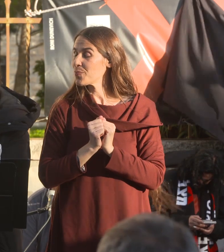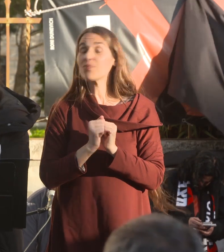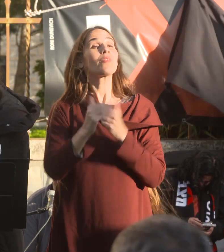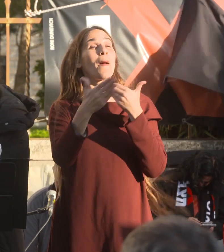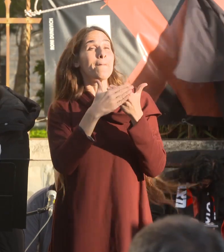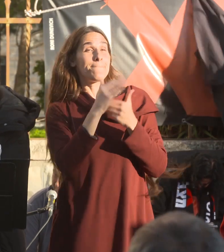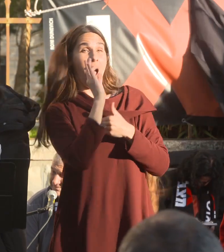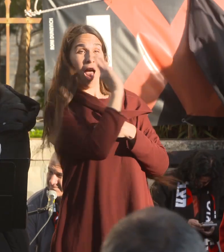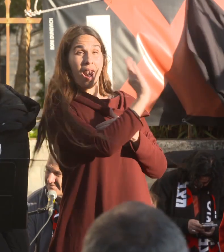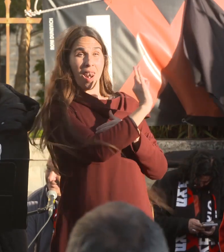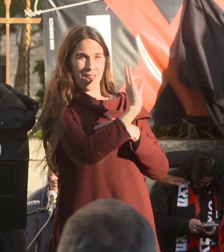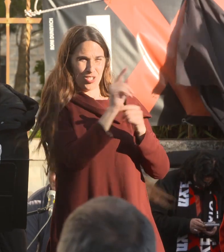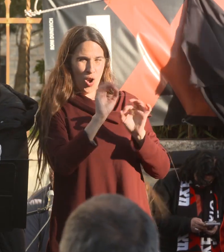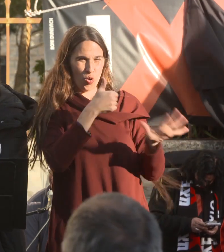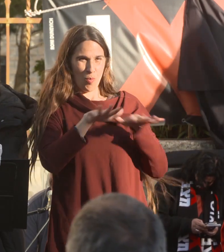ראש הממשלה,